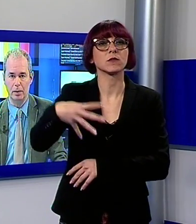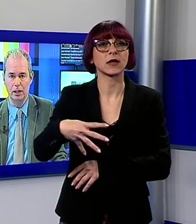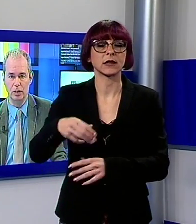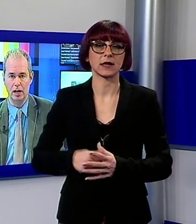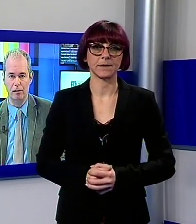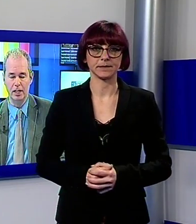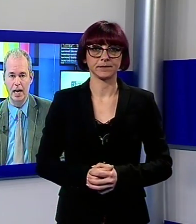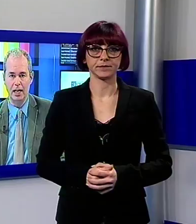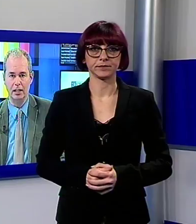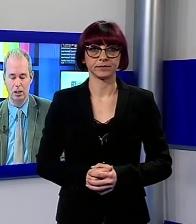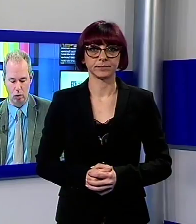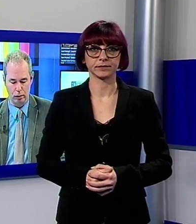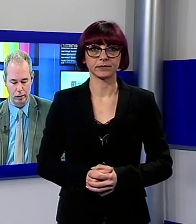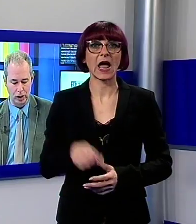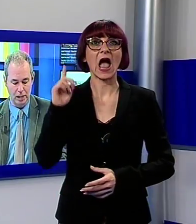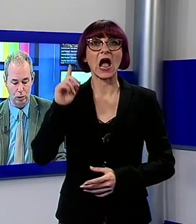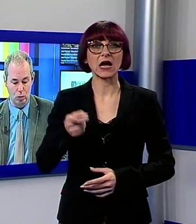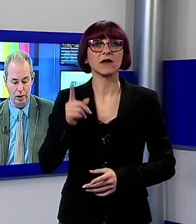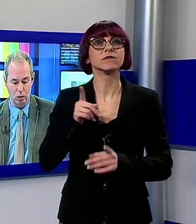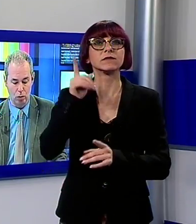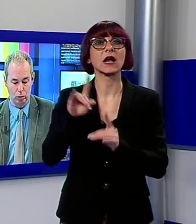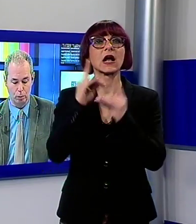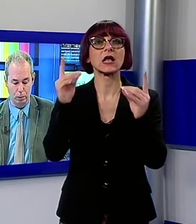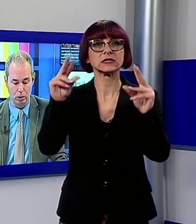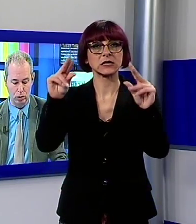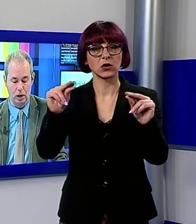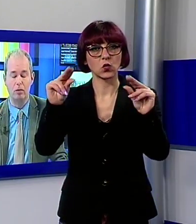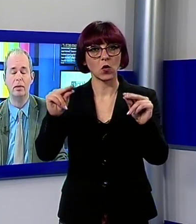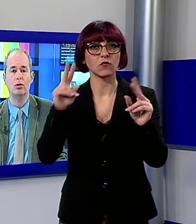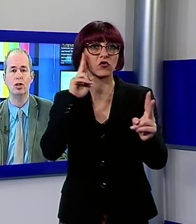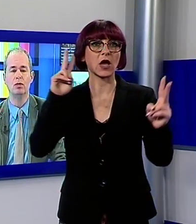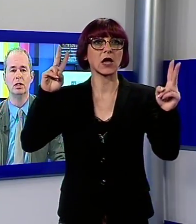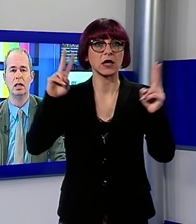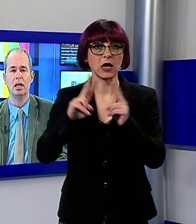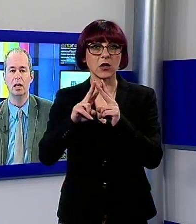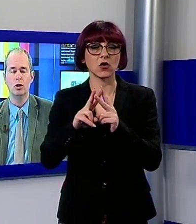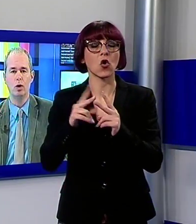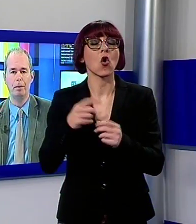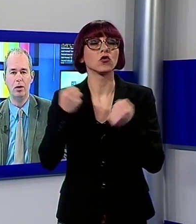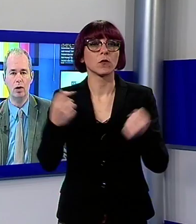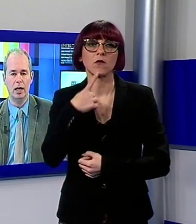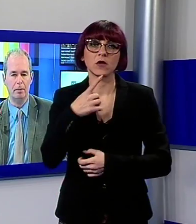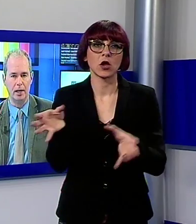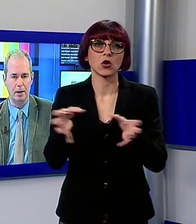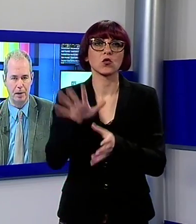adesso in Garfagnana, a Castelnuovo, dove c'è stato un incontro promosso dal Movimento 5 Stelle sulle piccole e medie imprese.